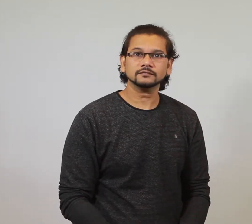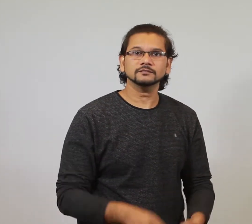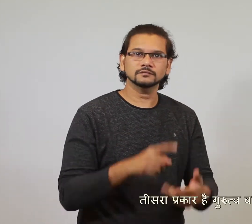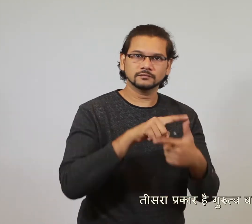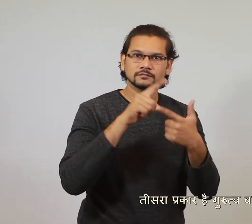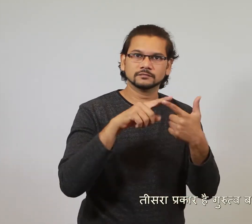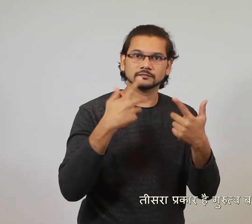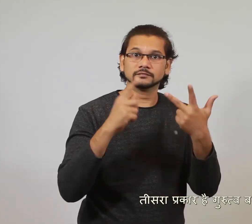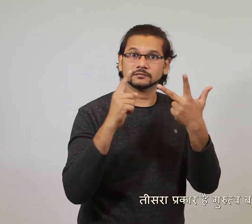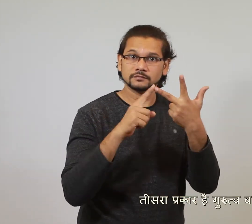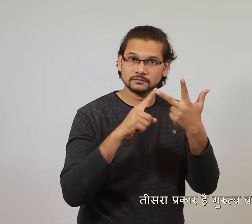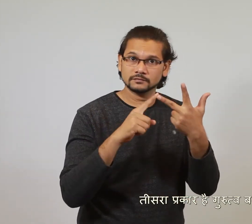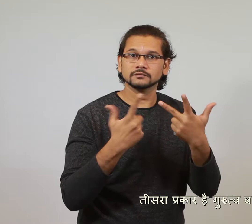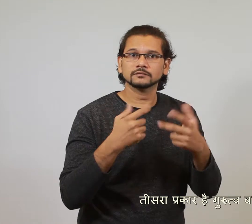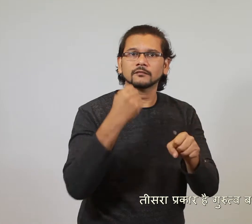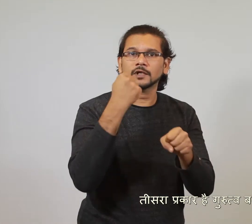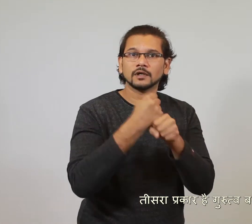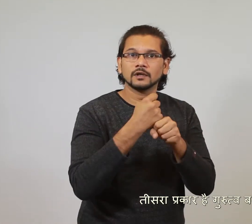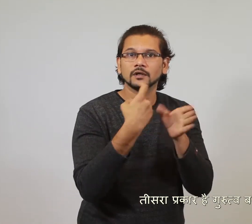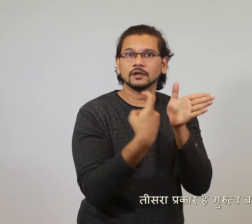तीसरा पकार है गुरत्वबल